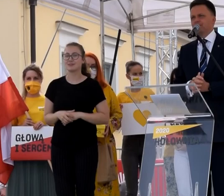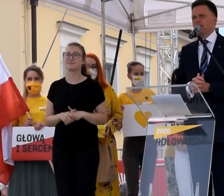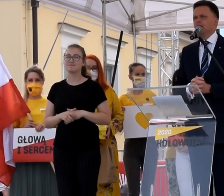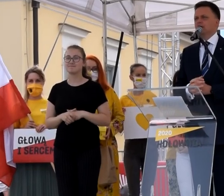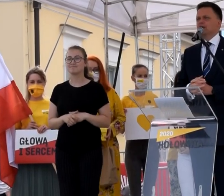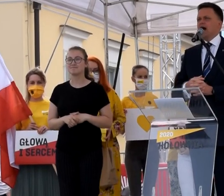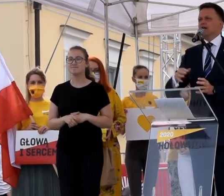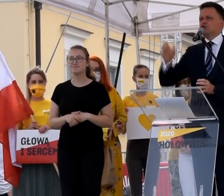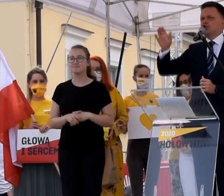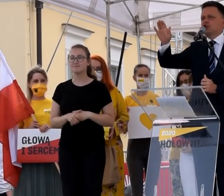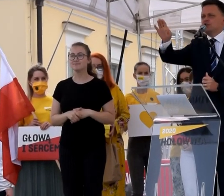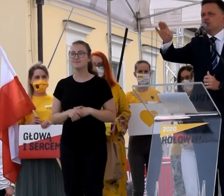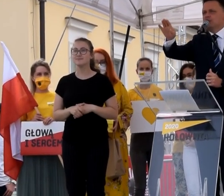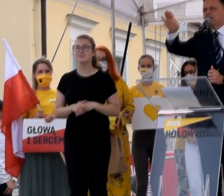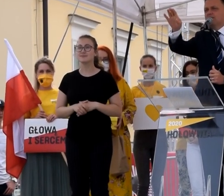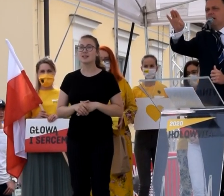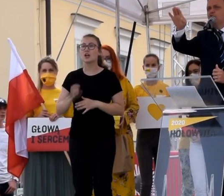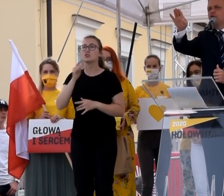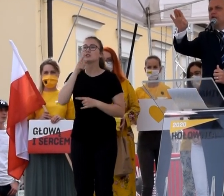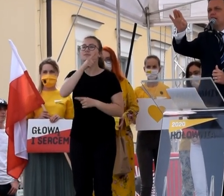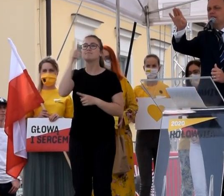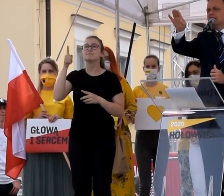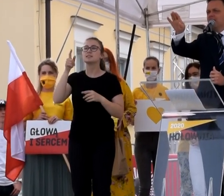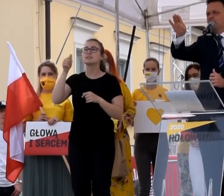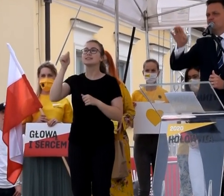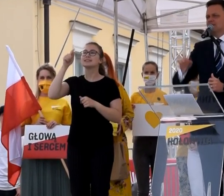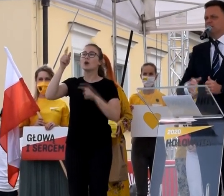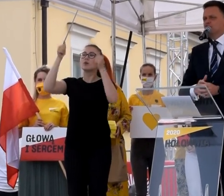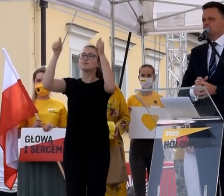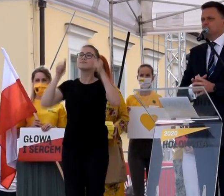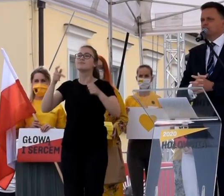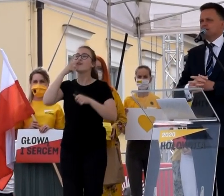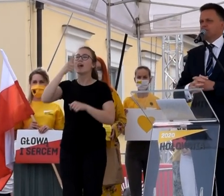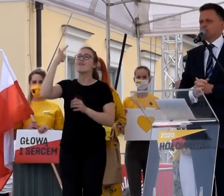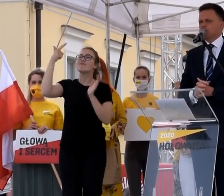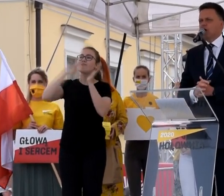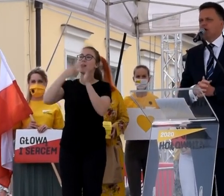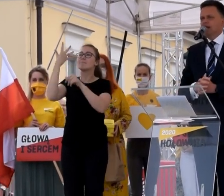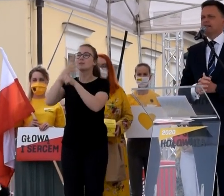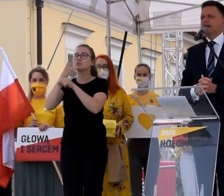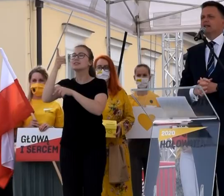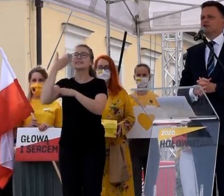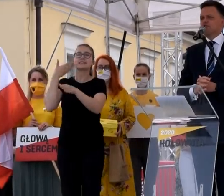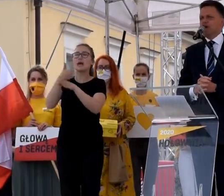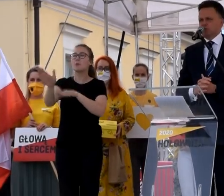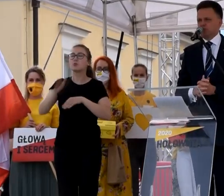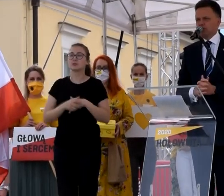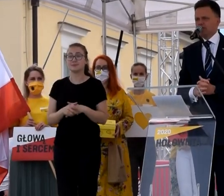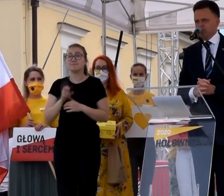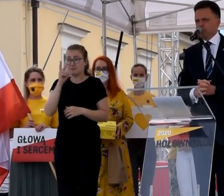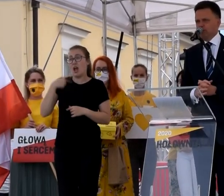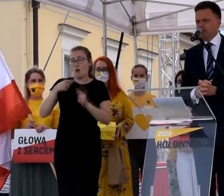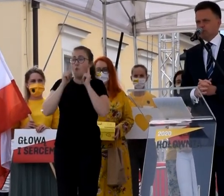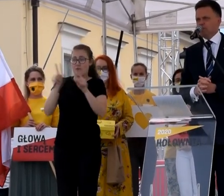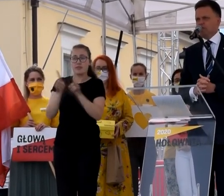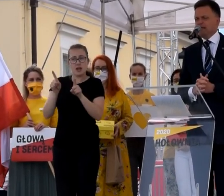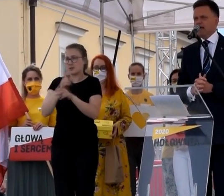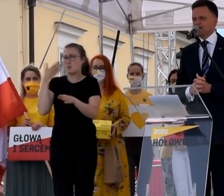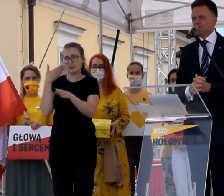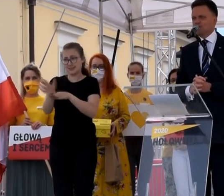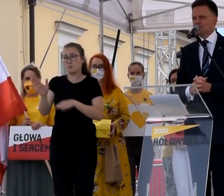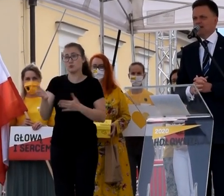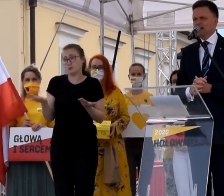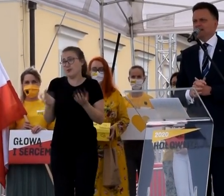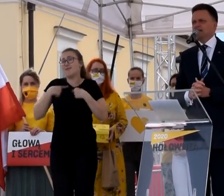kochani, ja jeszcze odniosę się do transparentu, który tam widzę, 2050 to za późno. Tak, ja też uważam, że to za późno, żebyśmy